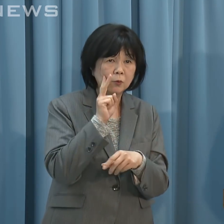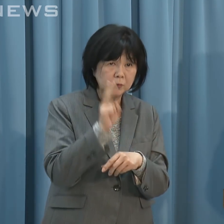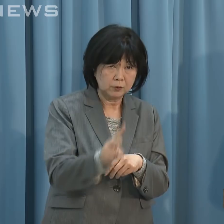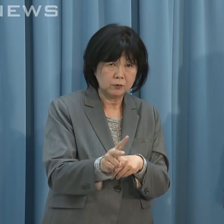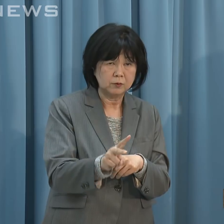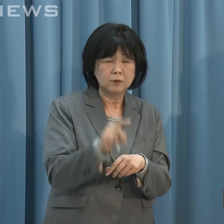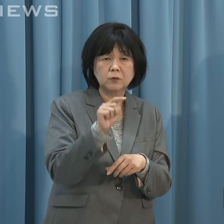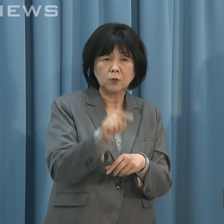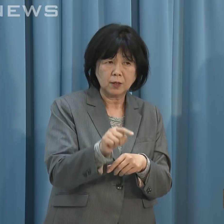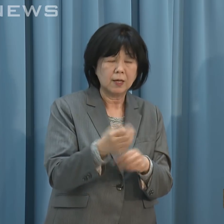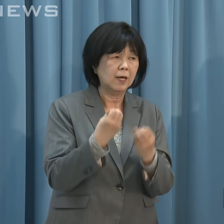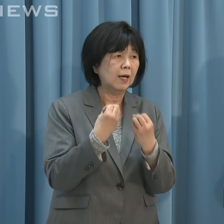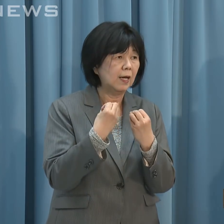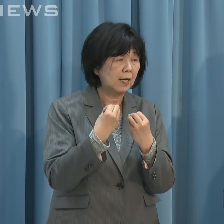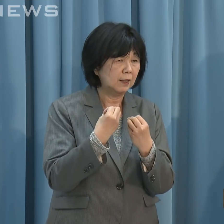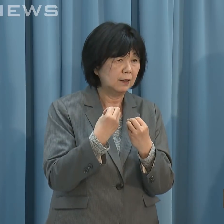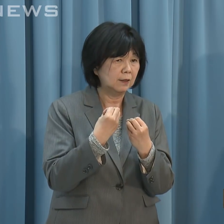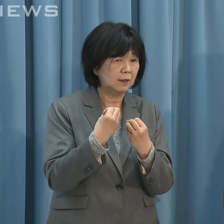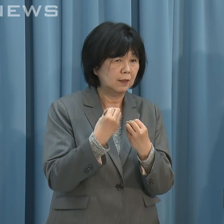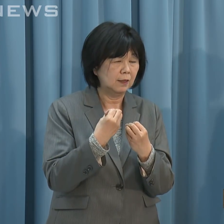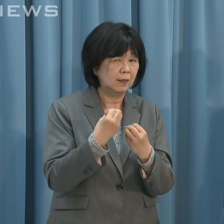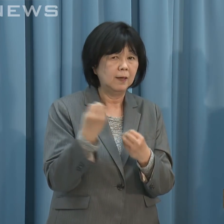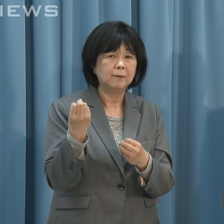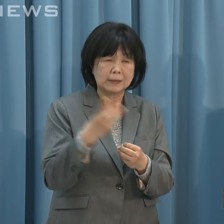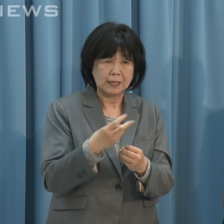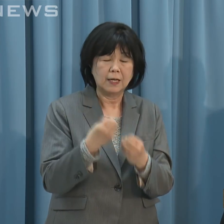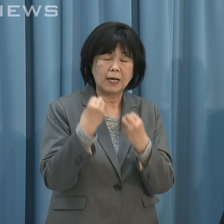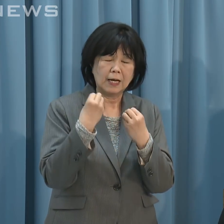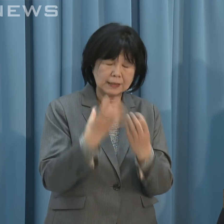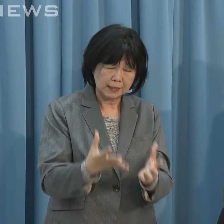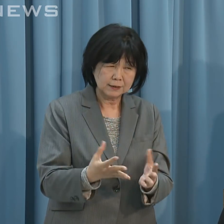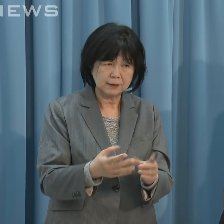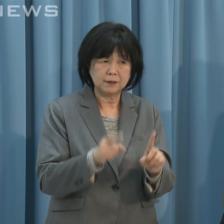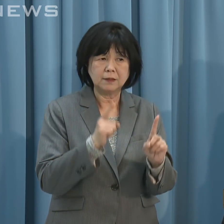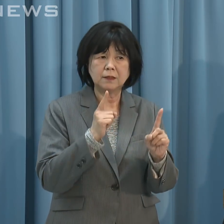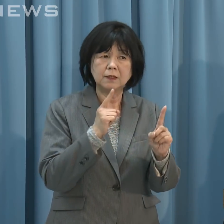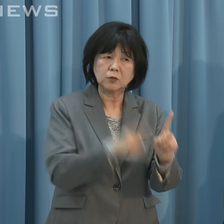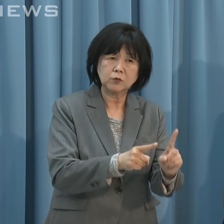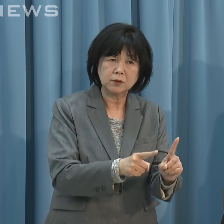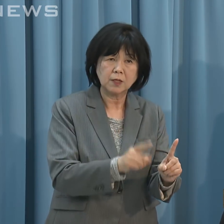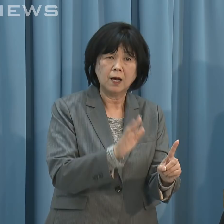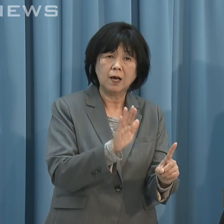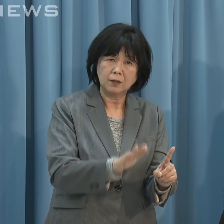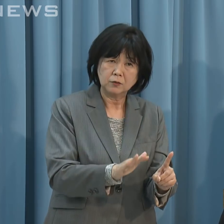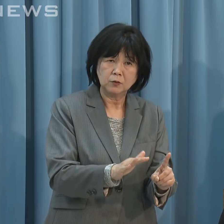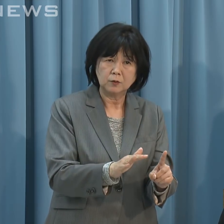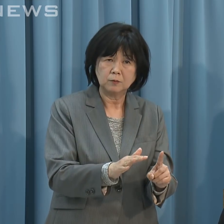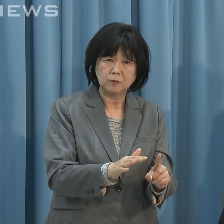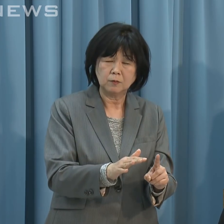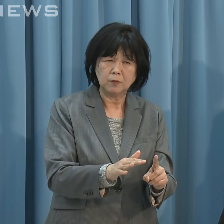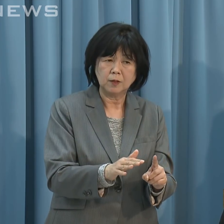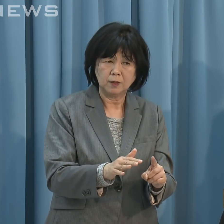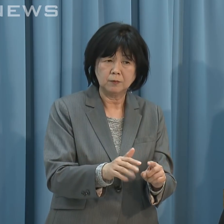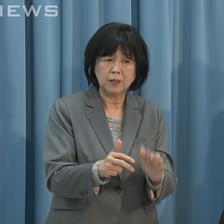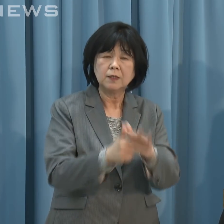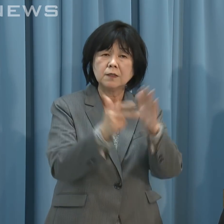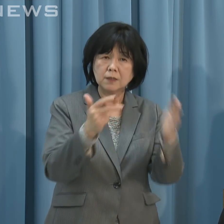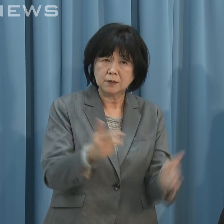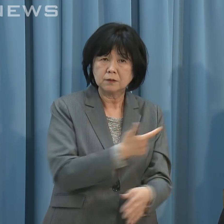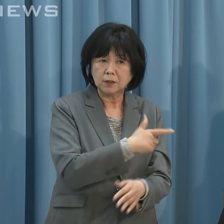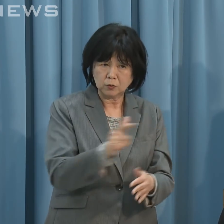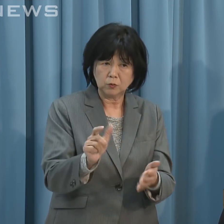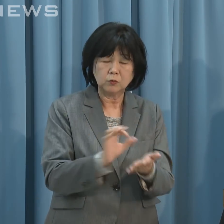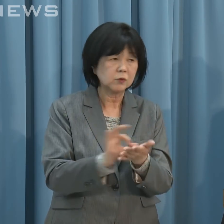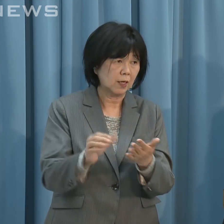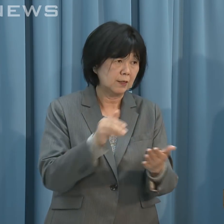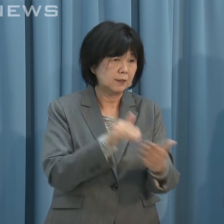から新たな措置が、いわゆるあそこの政令に書いているような施設についての使用制限と、中身はいろいろあり